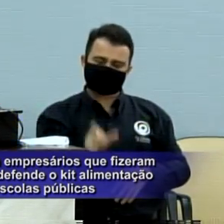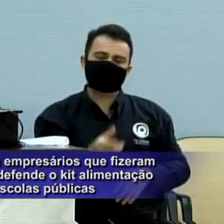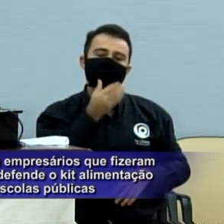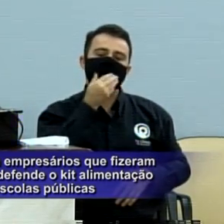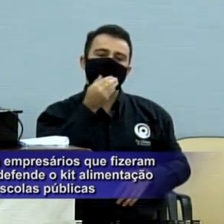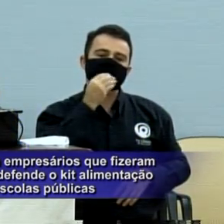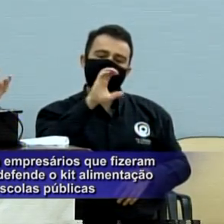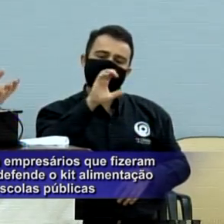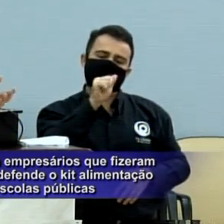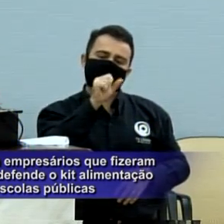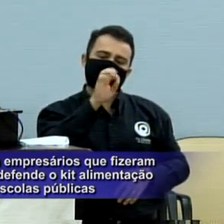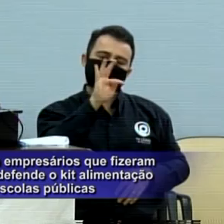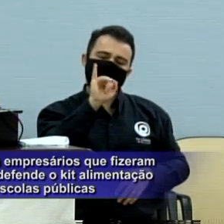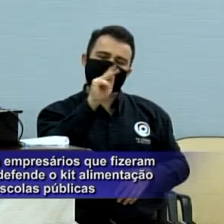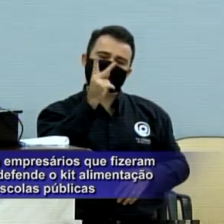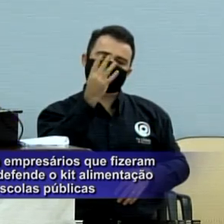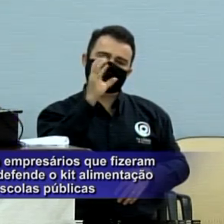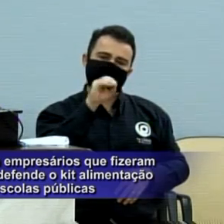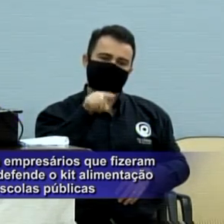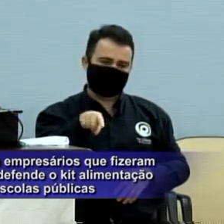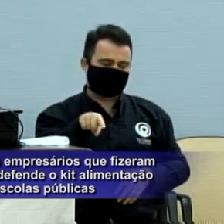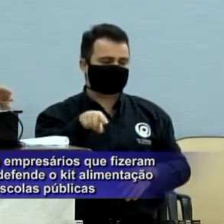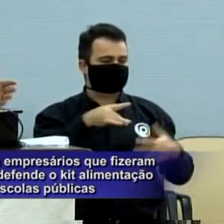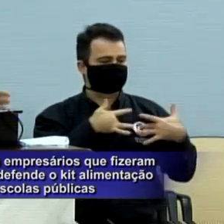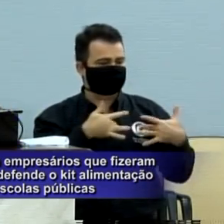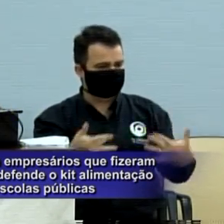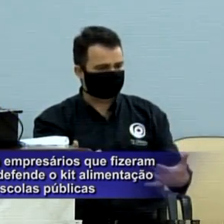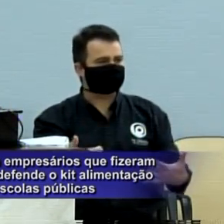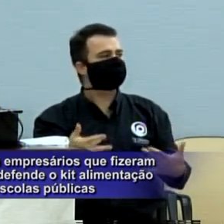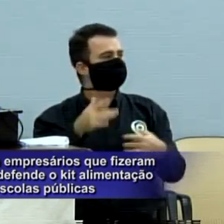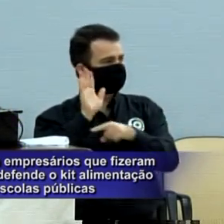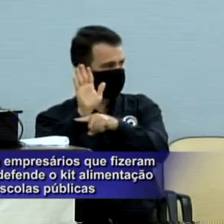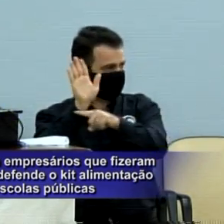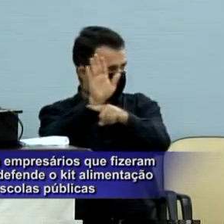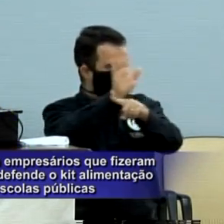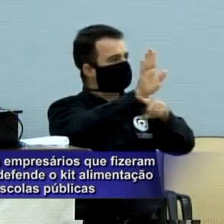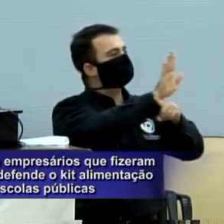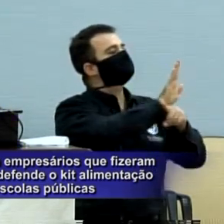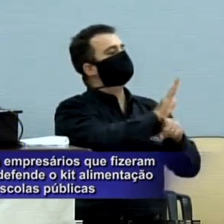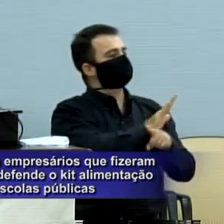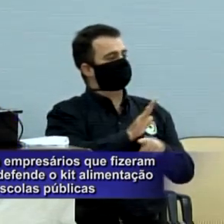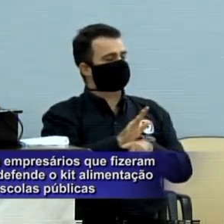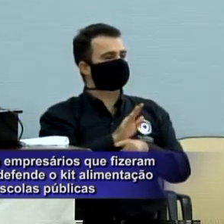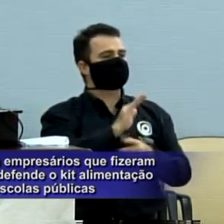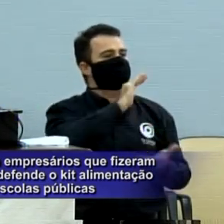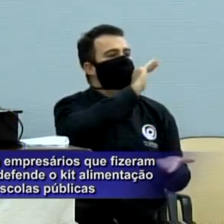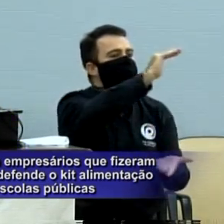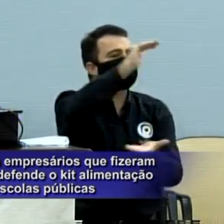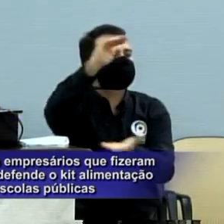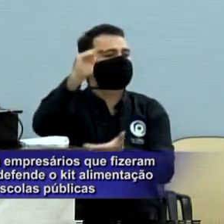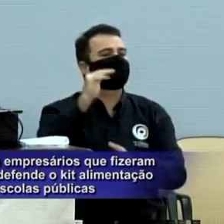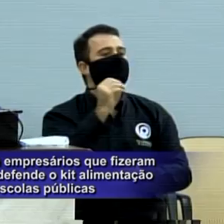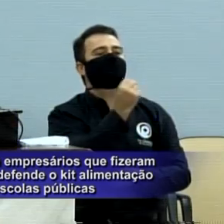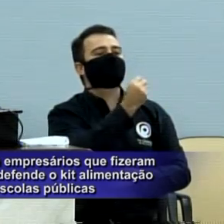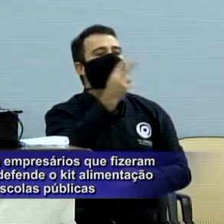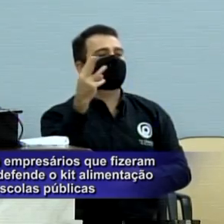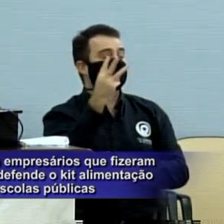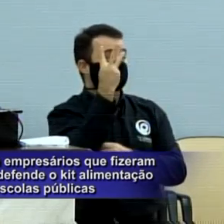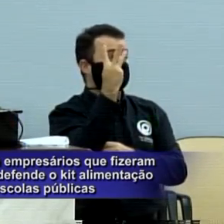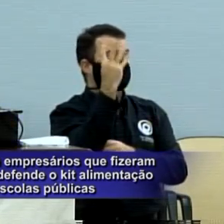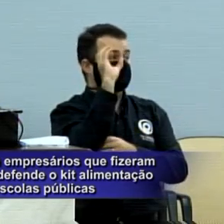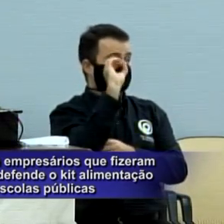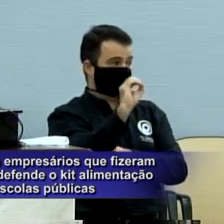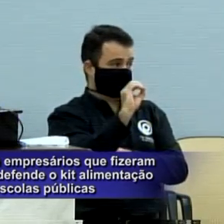doou gentilmente, demonstrando um gesto de solidariedade para com o próximo, 30 cestas básicas,